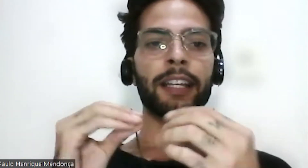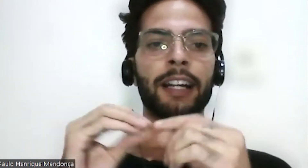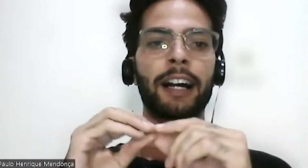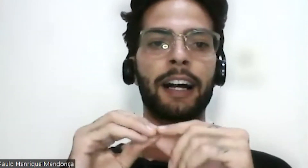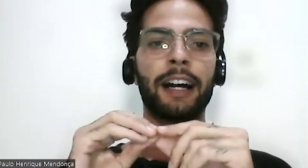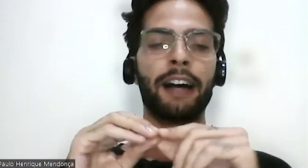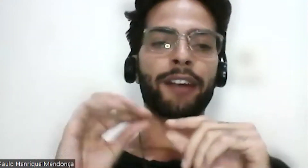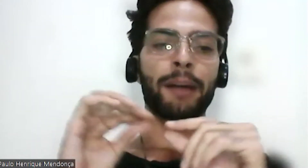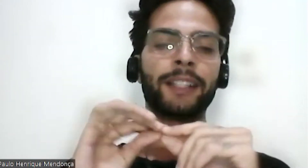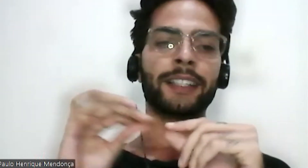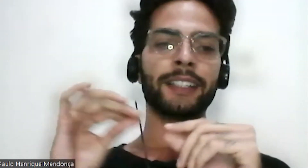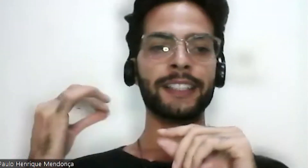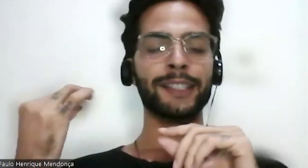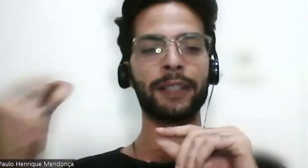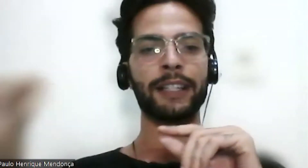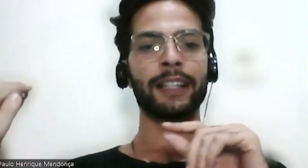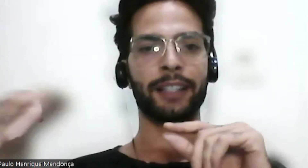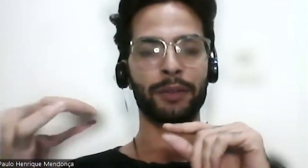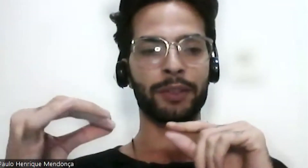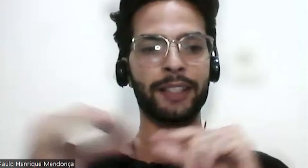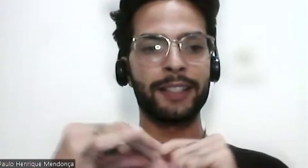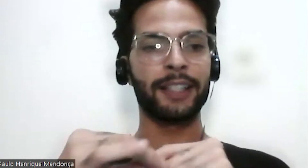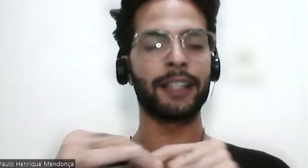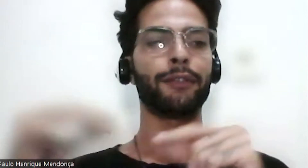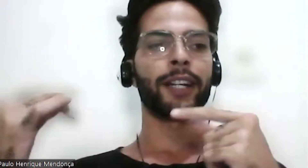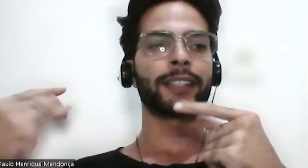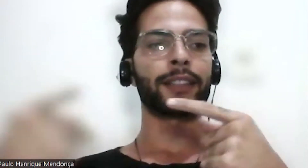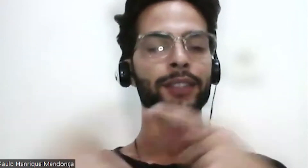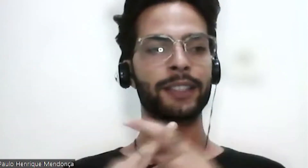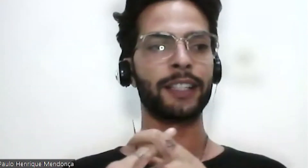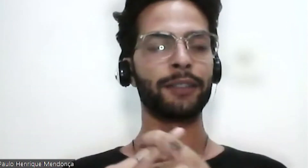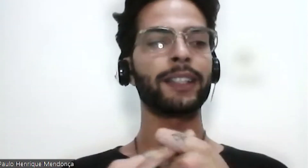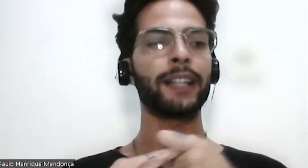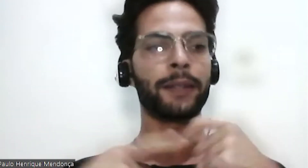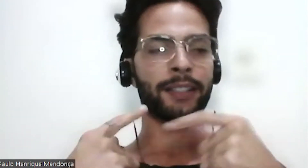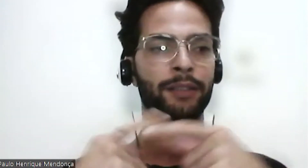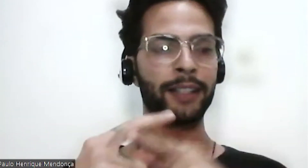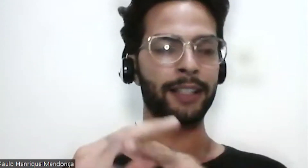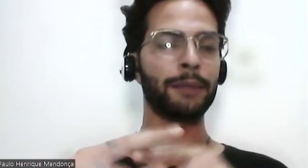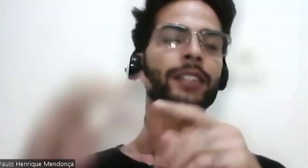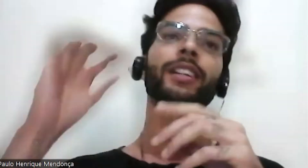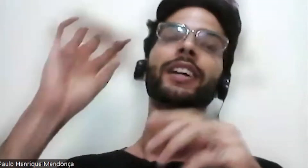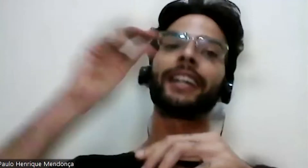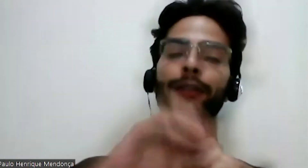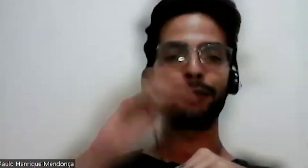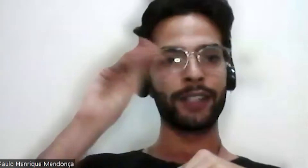E a ferramenta de acessibilidade que eu utilizei foi a tradução e interpretação de Libras em um